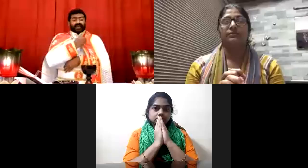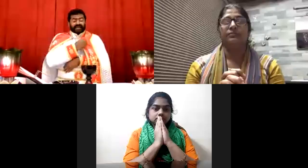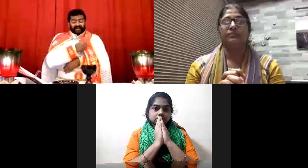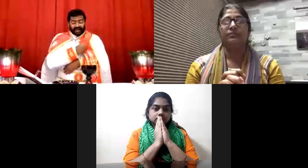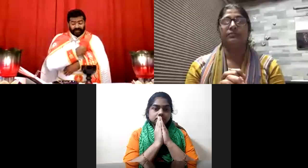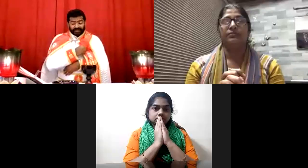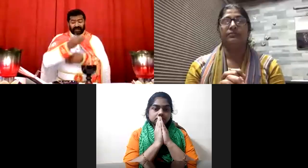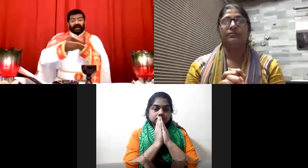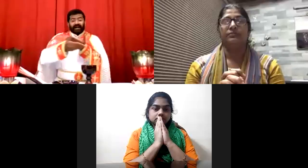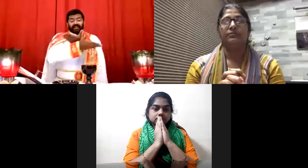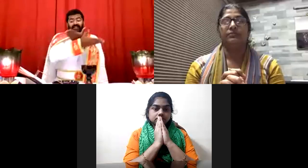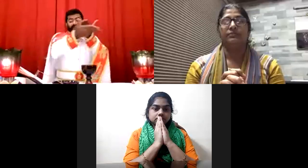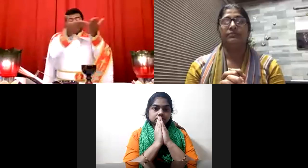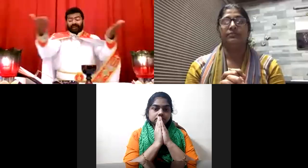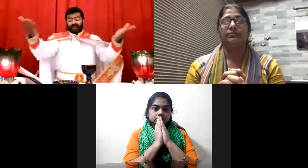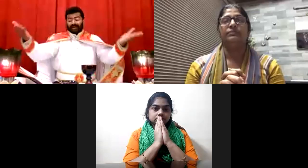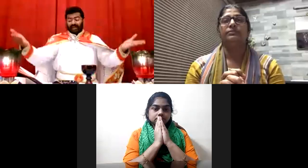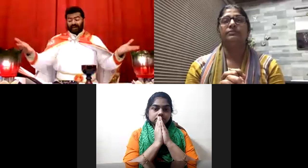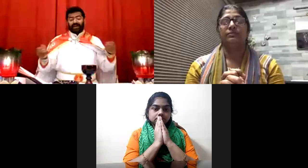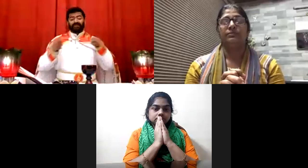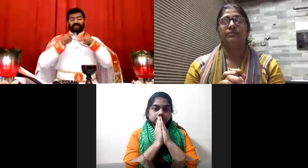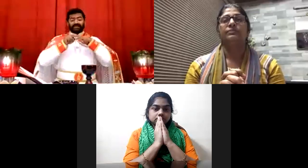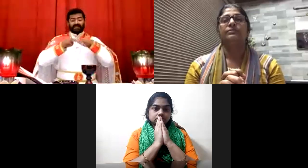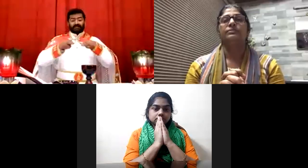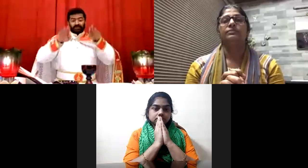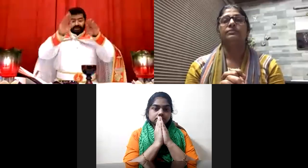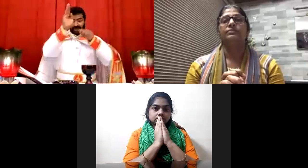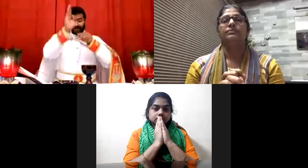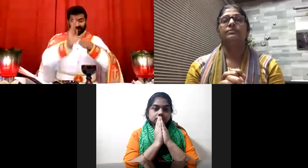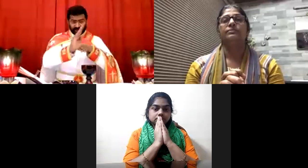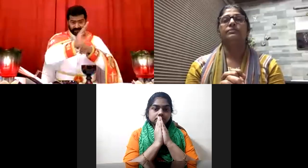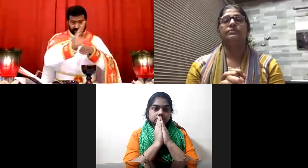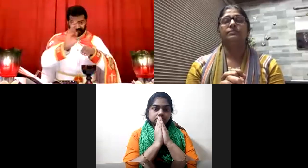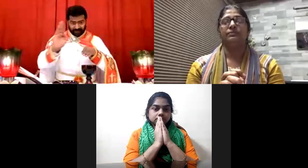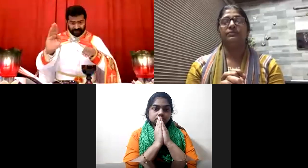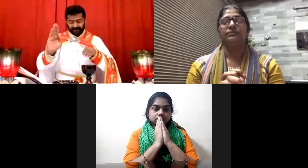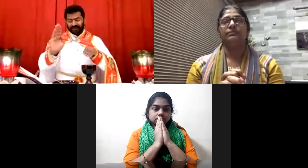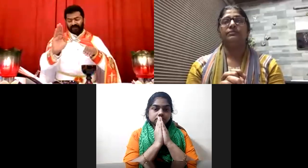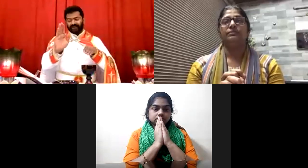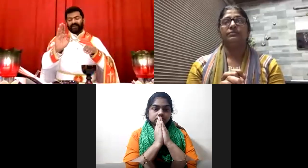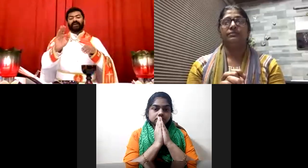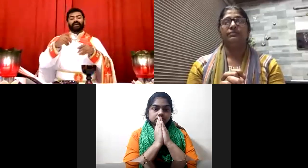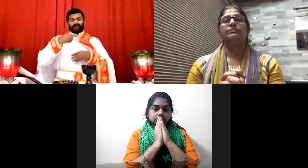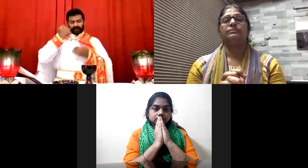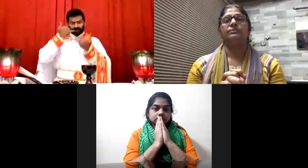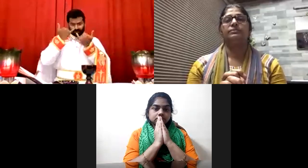അവിടുത്തെ കാരുണ്യത്താൽ നമ്മളെല്ലാവരിലും സമ്പൂർണമാകട്ടെ,